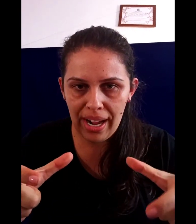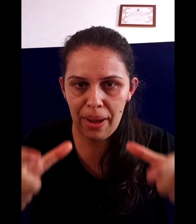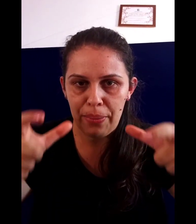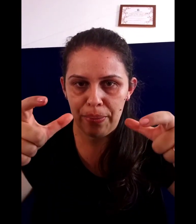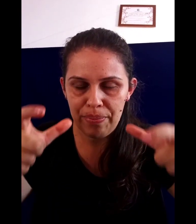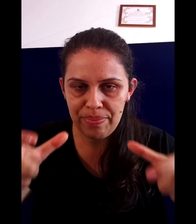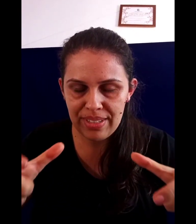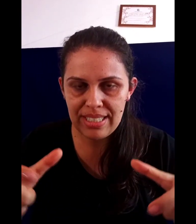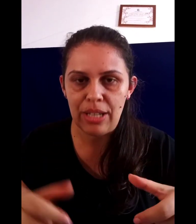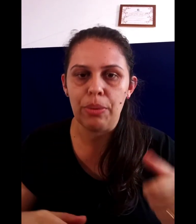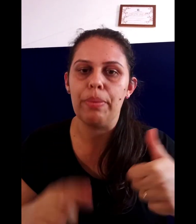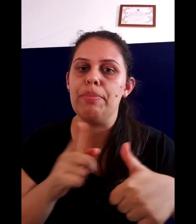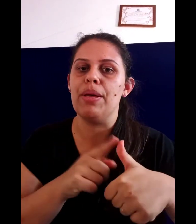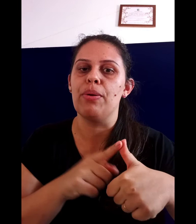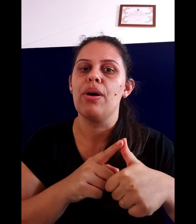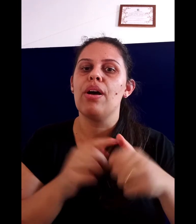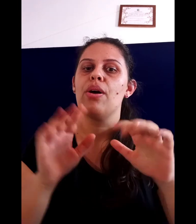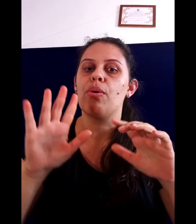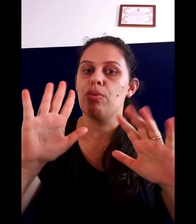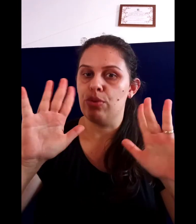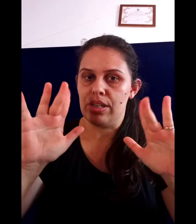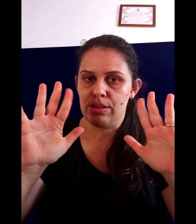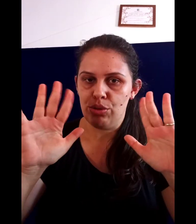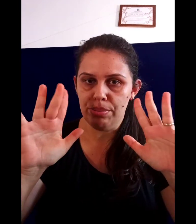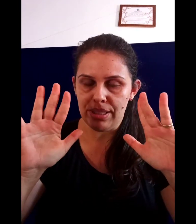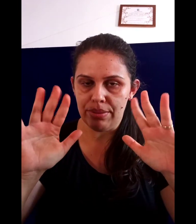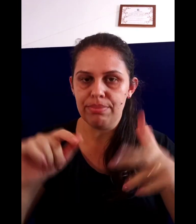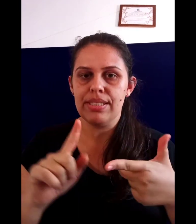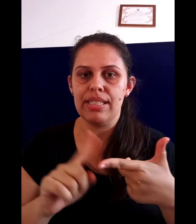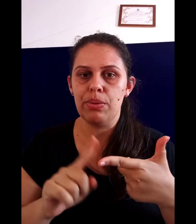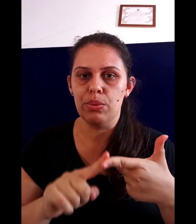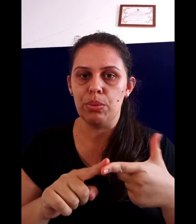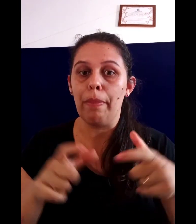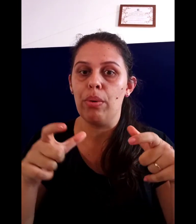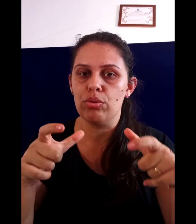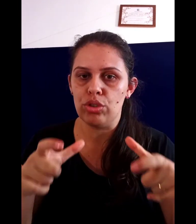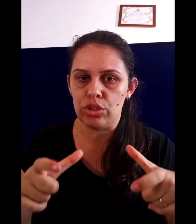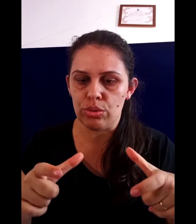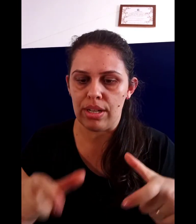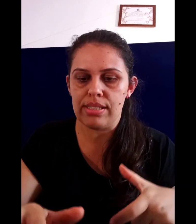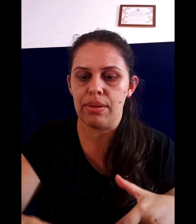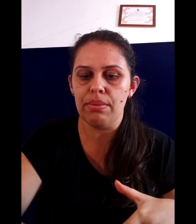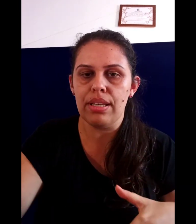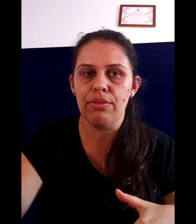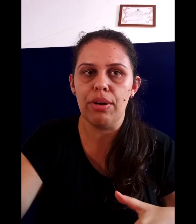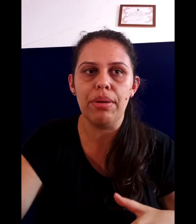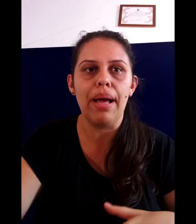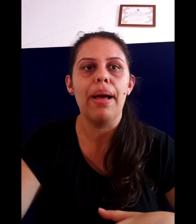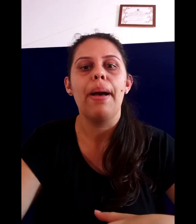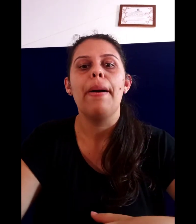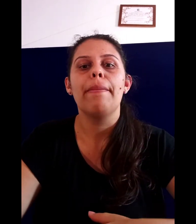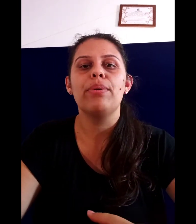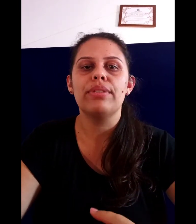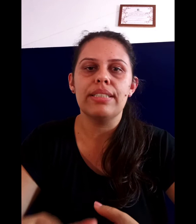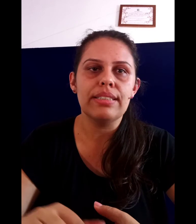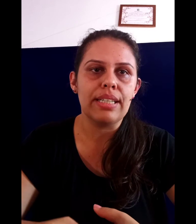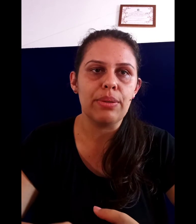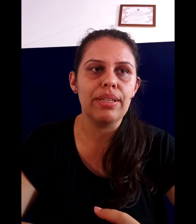local, certo? Primeiro, configuração de mão. Segundo, ponto de articulação. E vamos lá para o terceiro, que